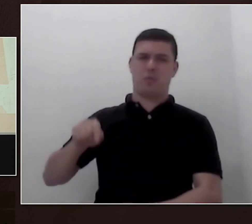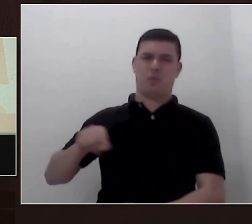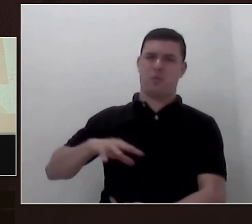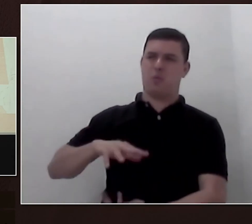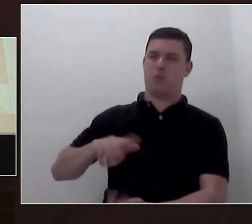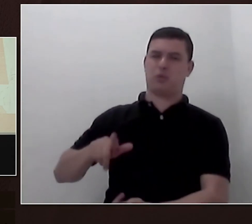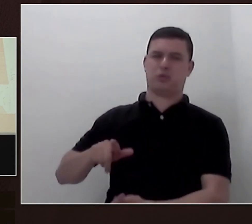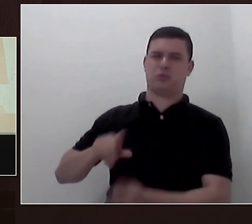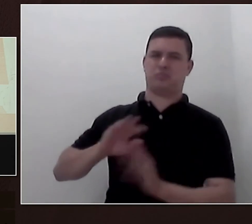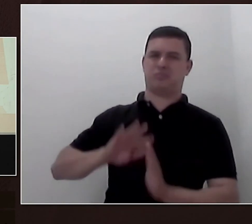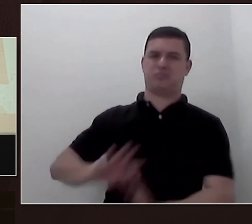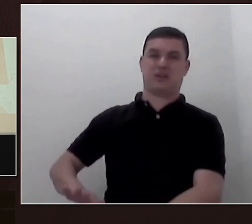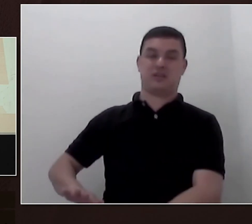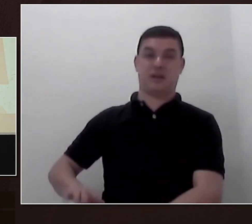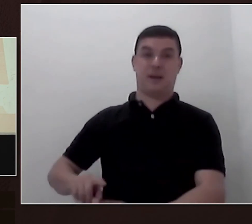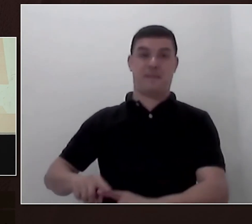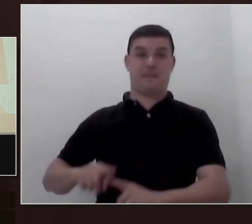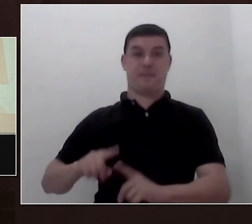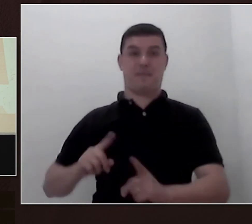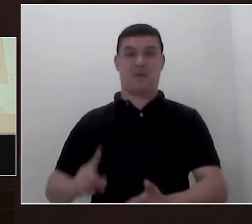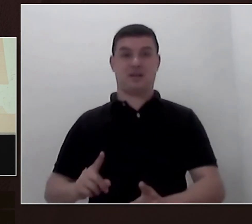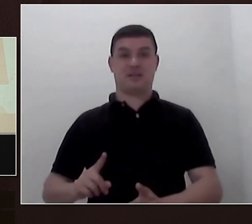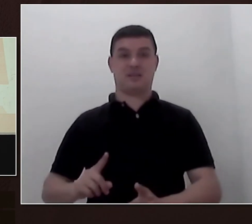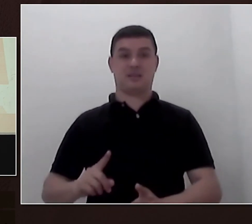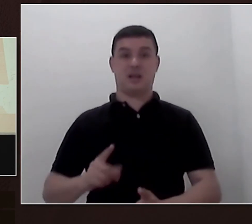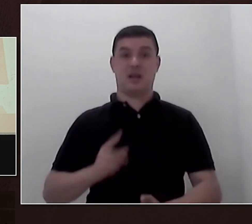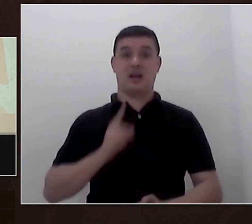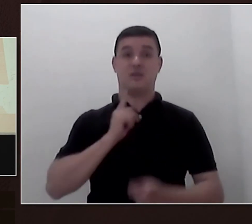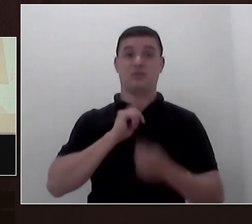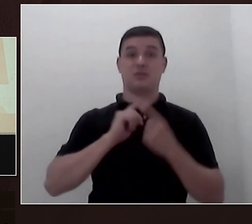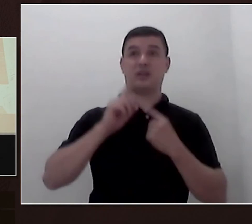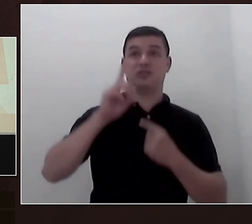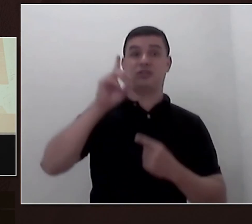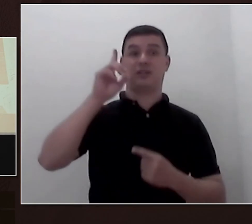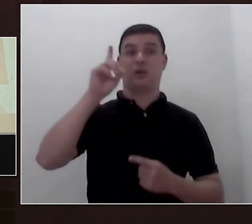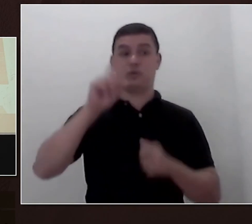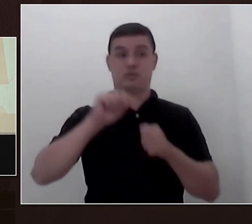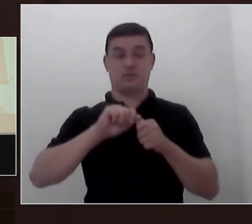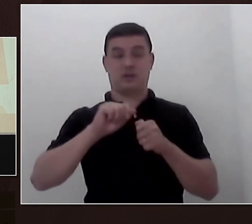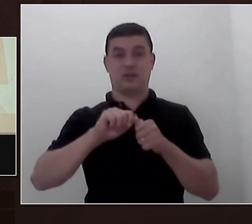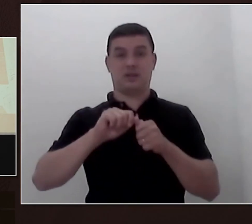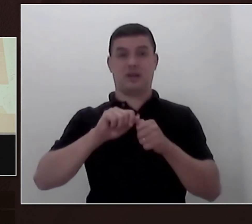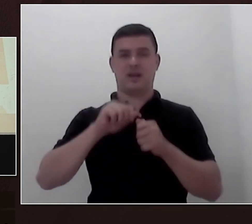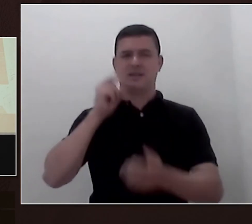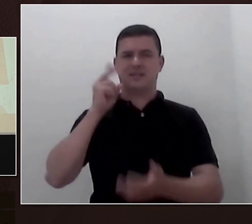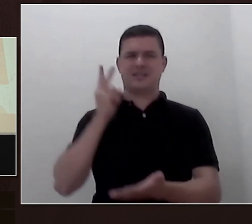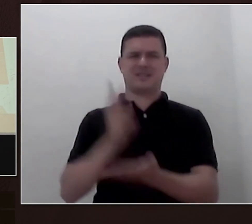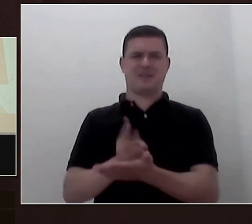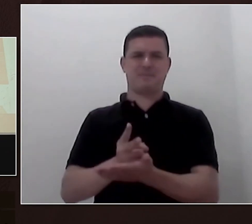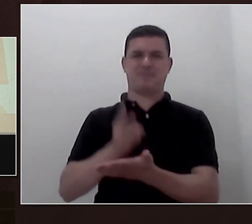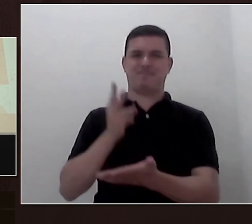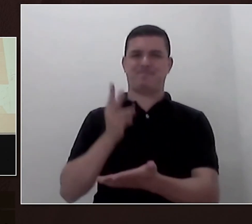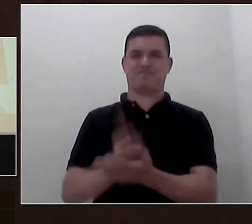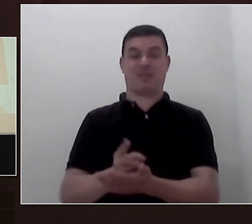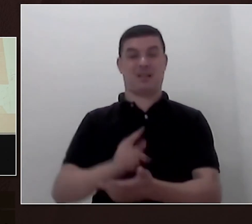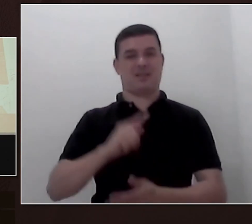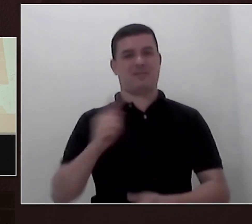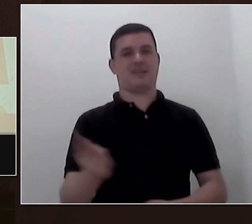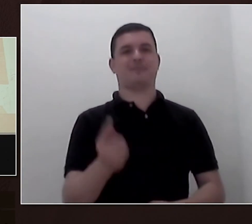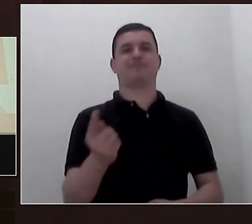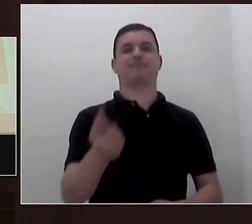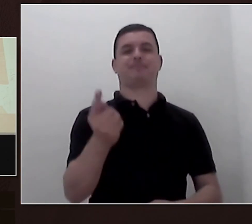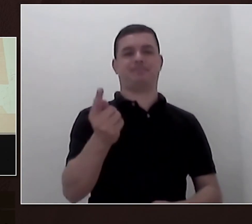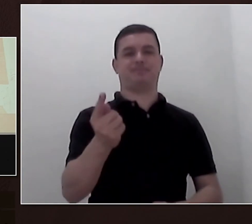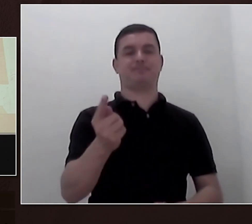concupiscência. Aquele, porém, que faz a vontade de Deus, permanece eternamente.